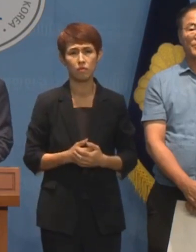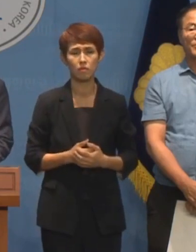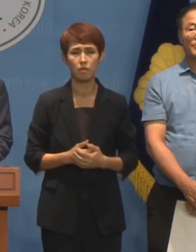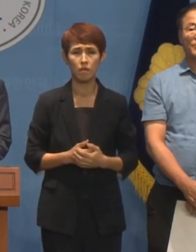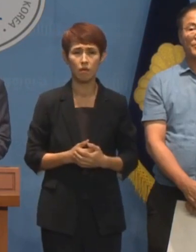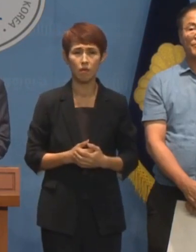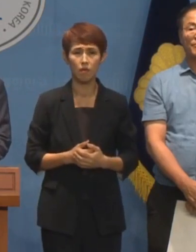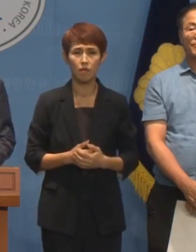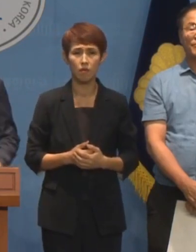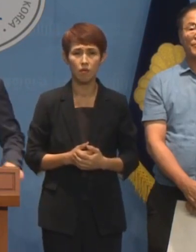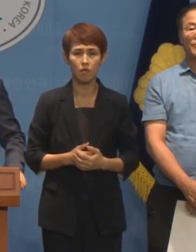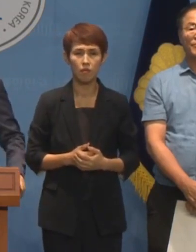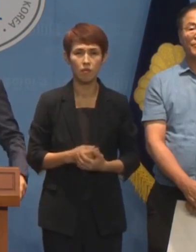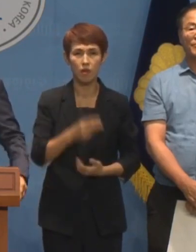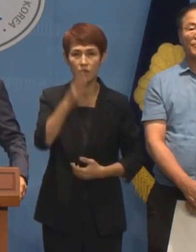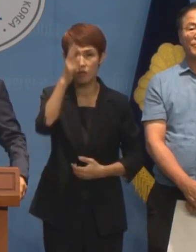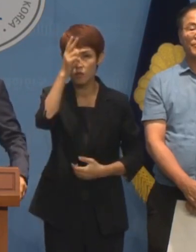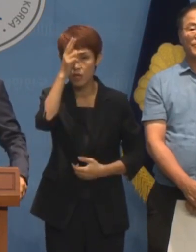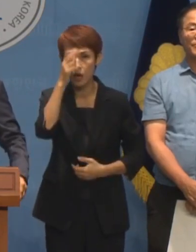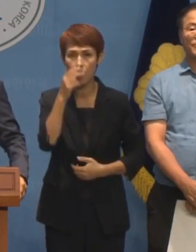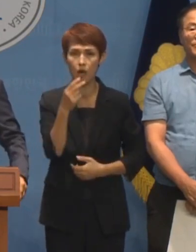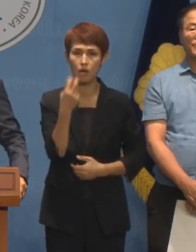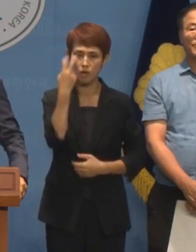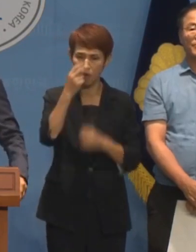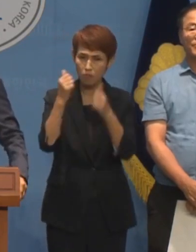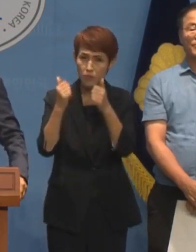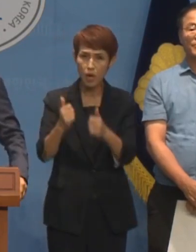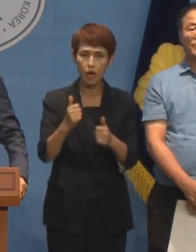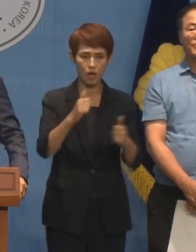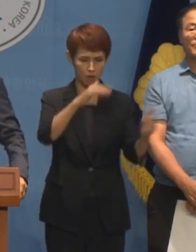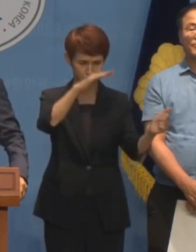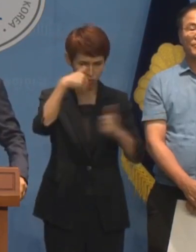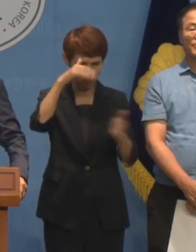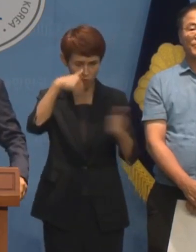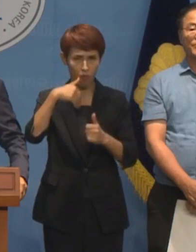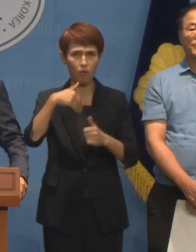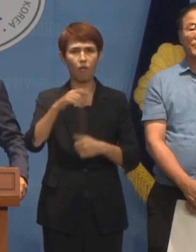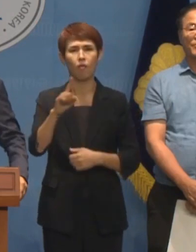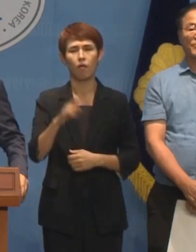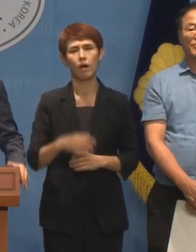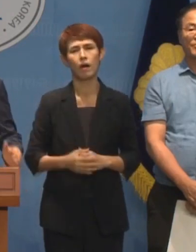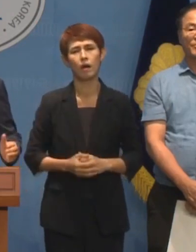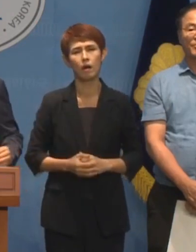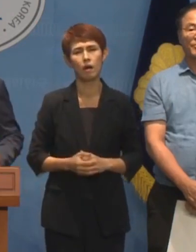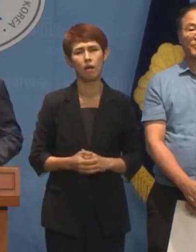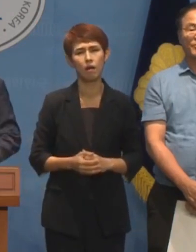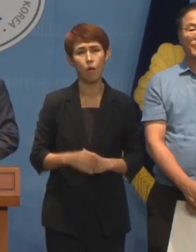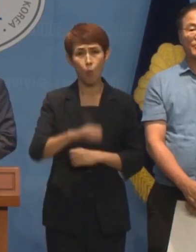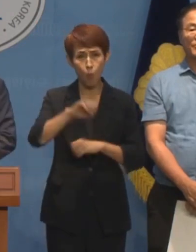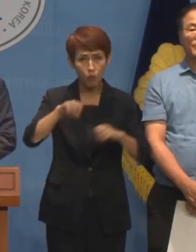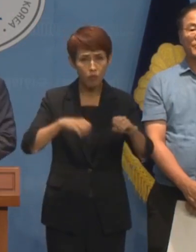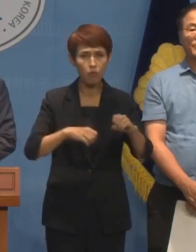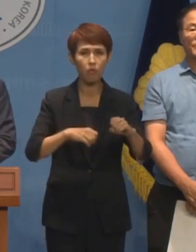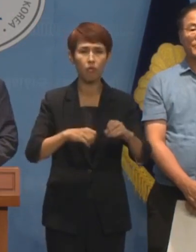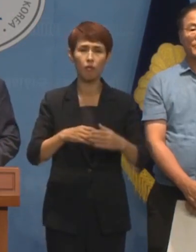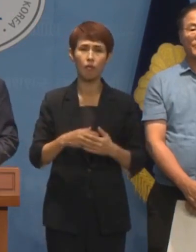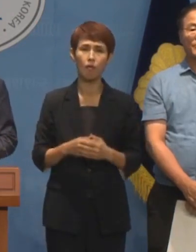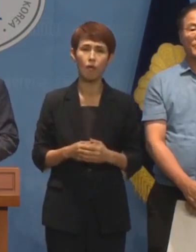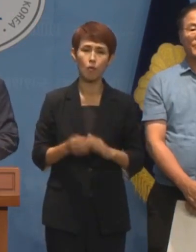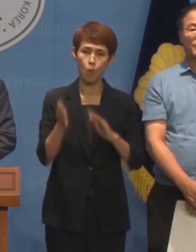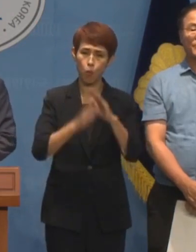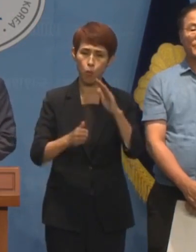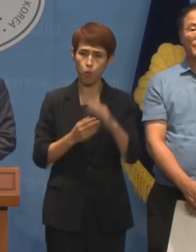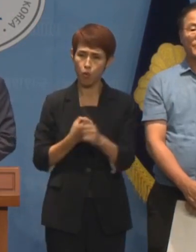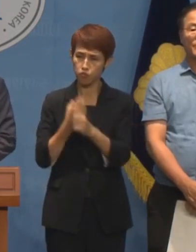이분들을 경찰과 검찰, 우리나라의 헌법은 이분들을 오히려 공익 제보자와